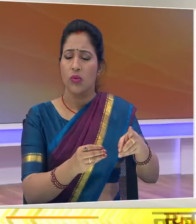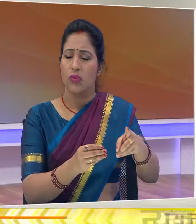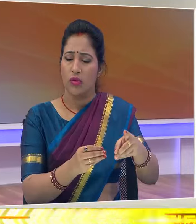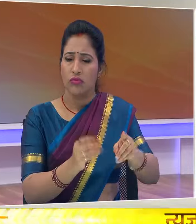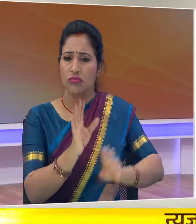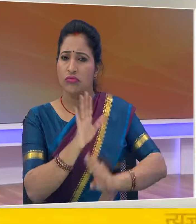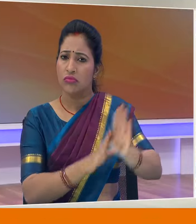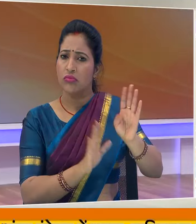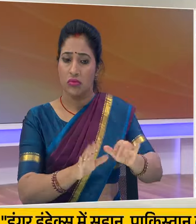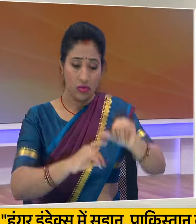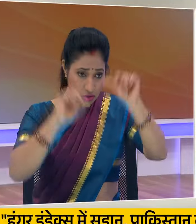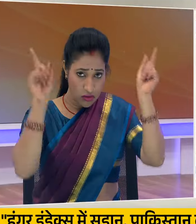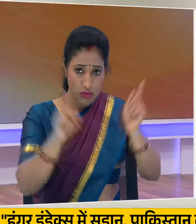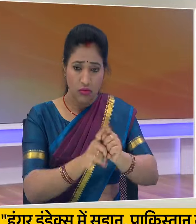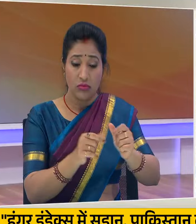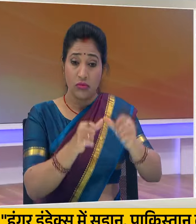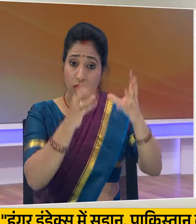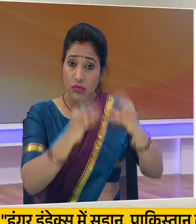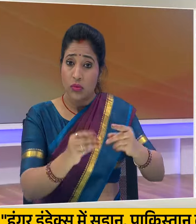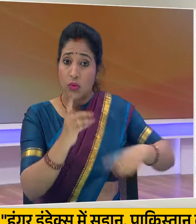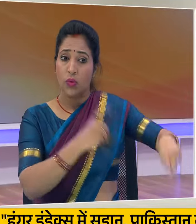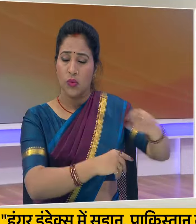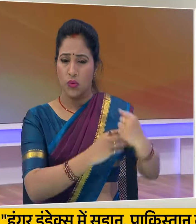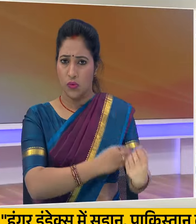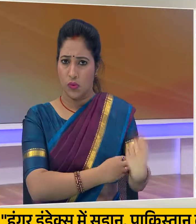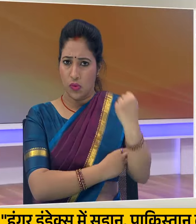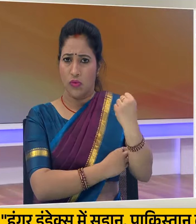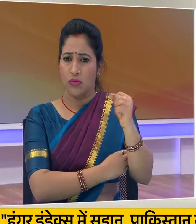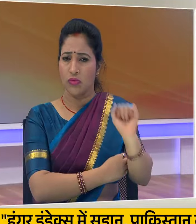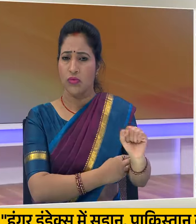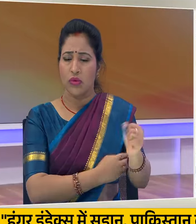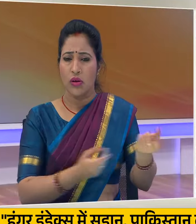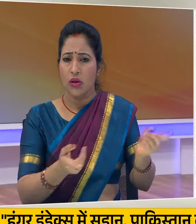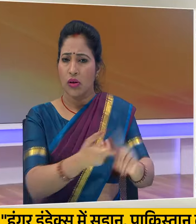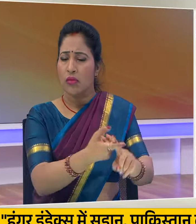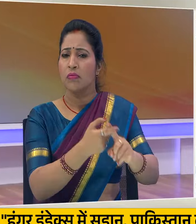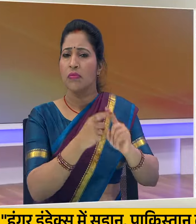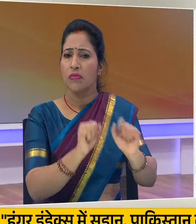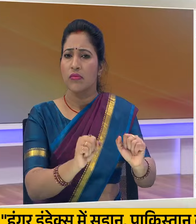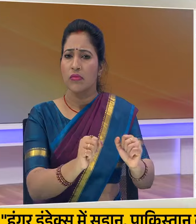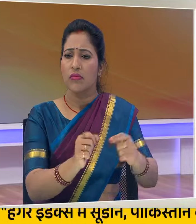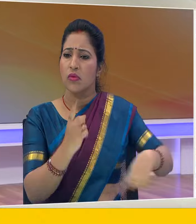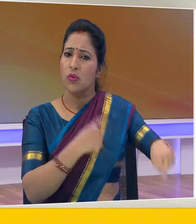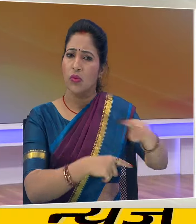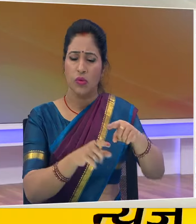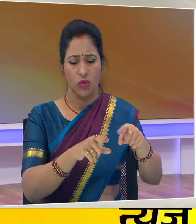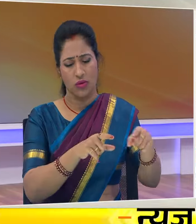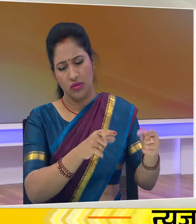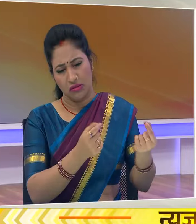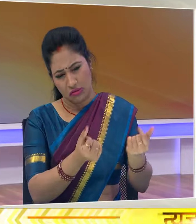है। विकसित देश की आर्थिक ताकतें, आर्थिक स्थितियां डोलमोल हो रही हैं,